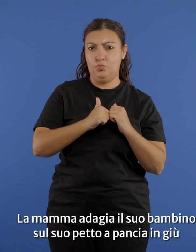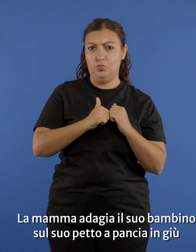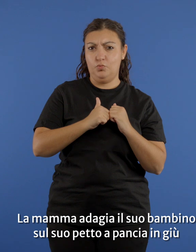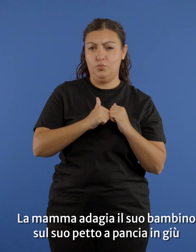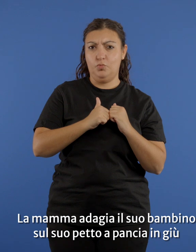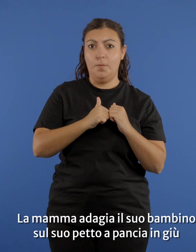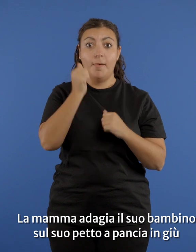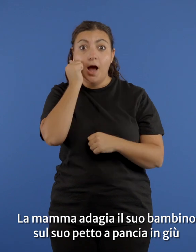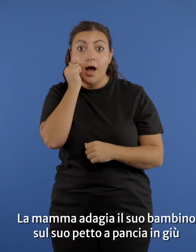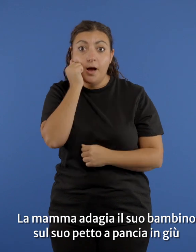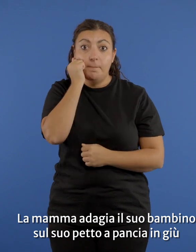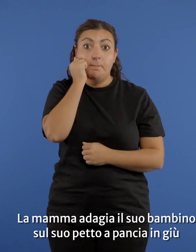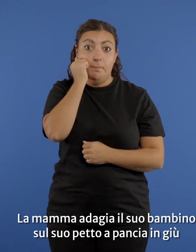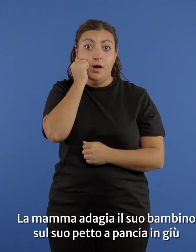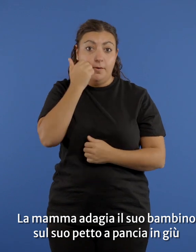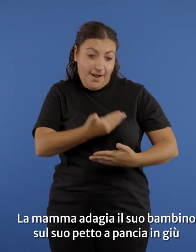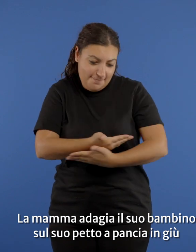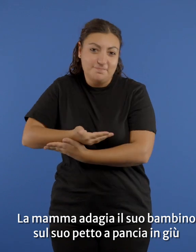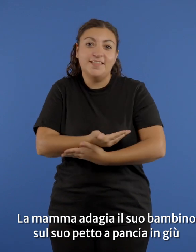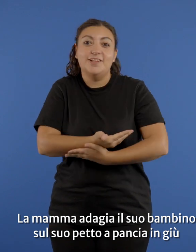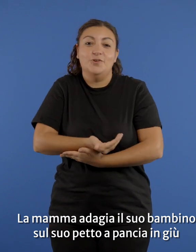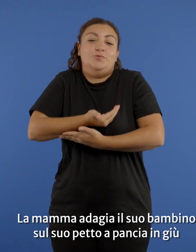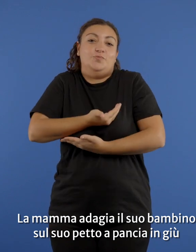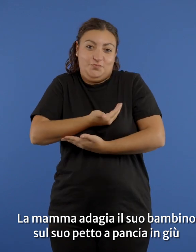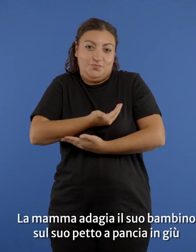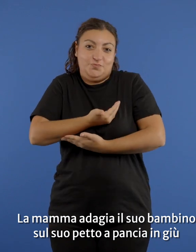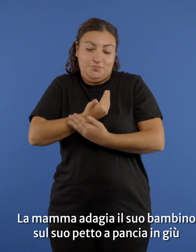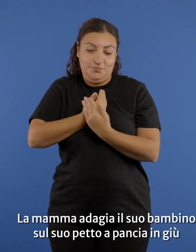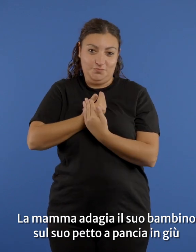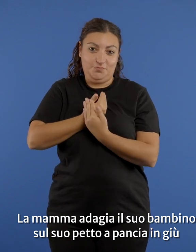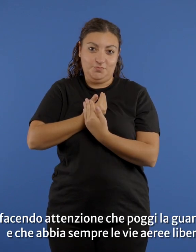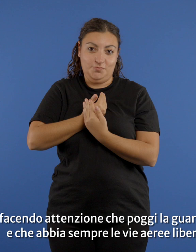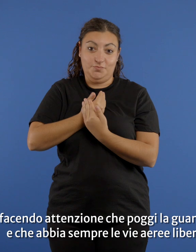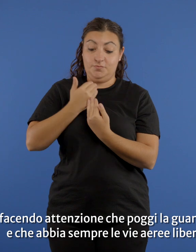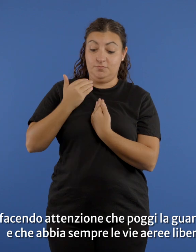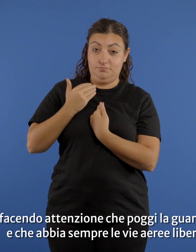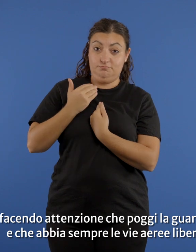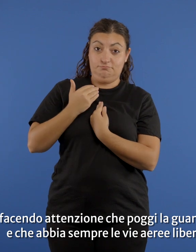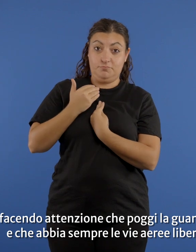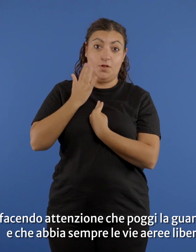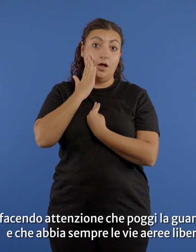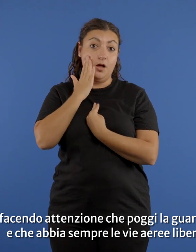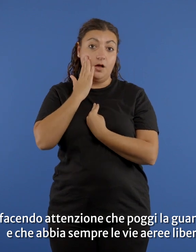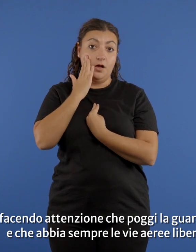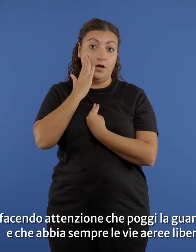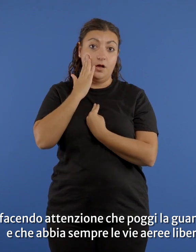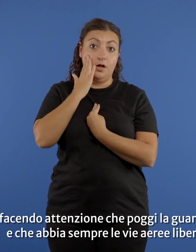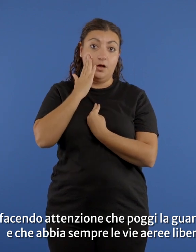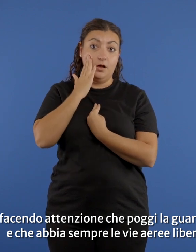adagia il suo bambino sul suo petto a pancia in giù facendo attenzione che Poggi la guancia e che